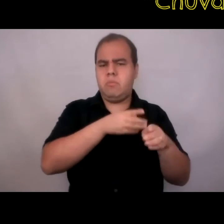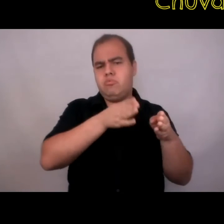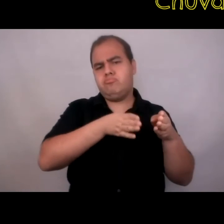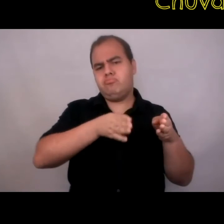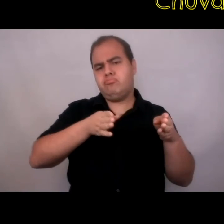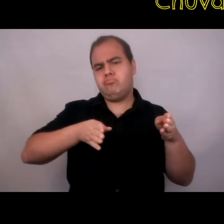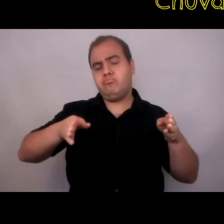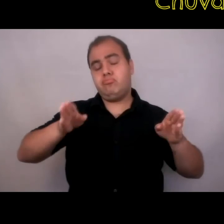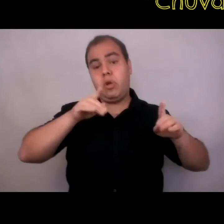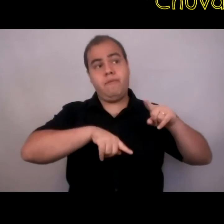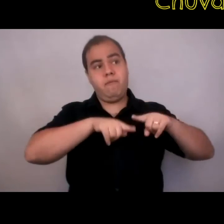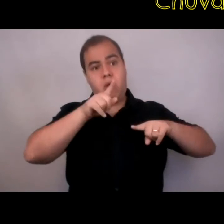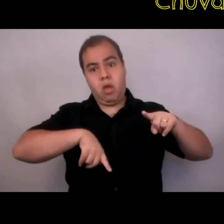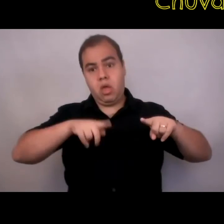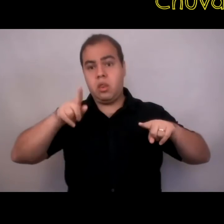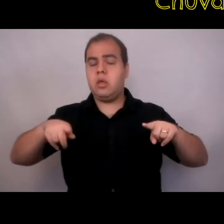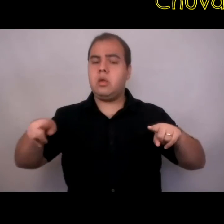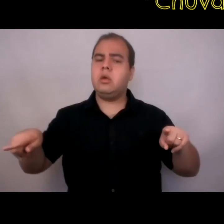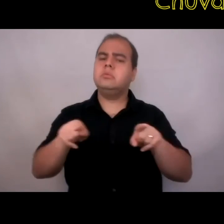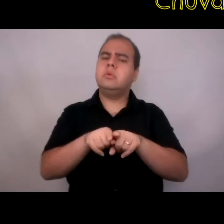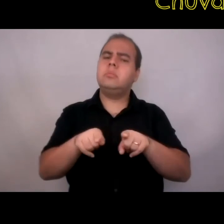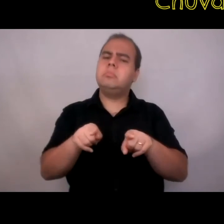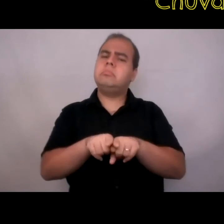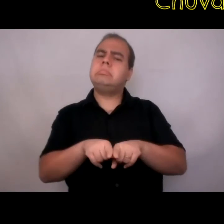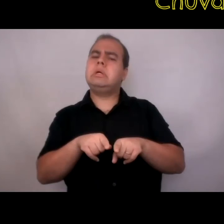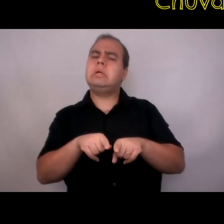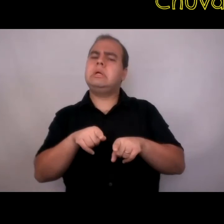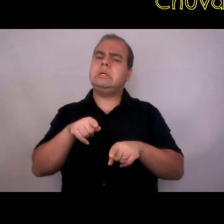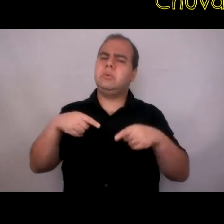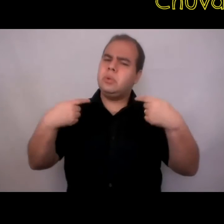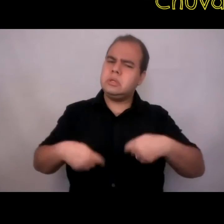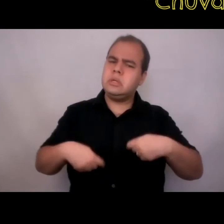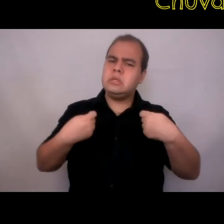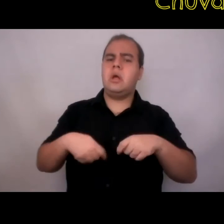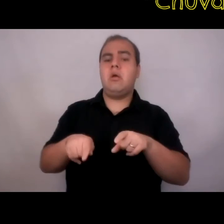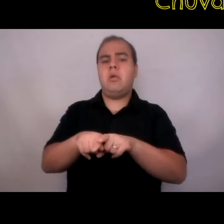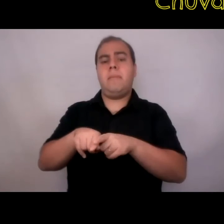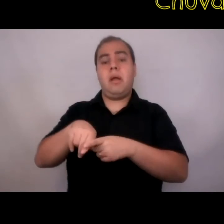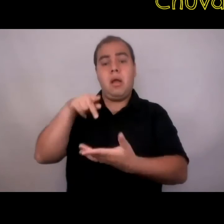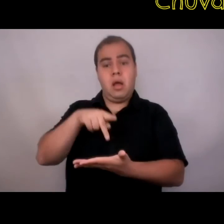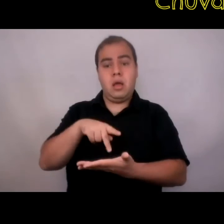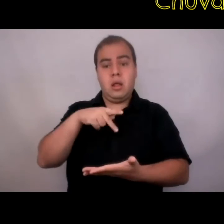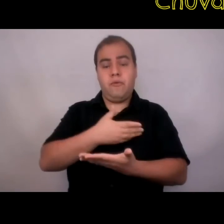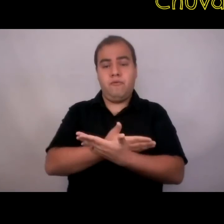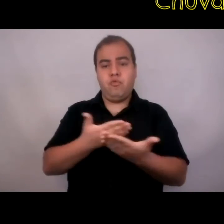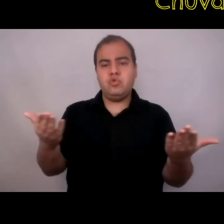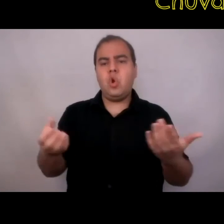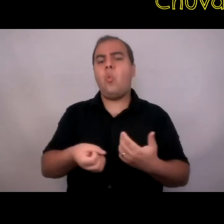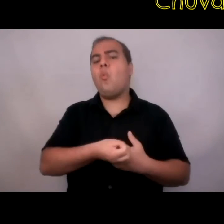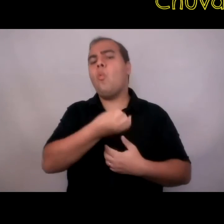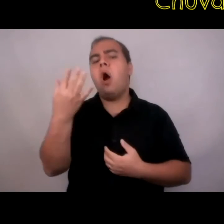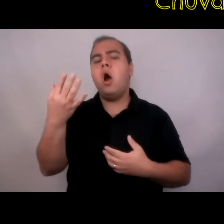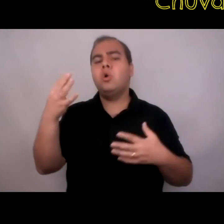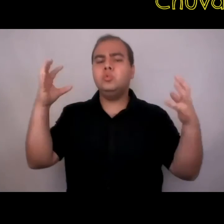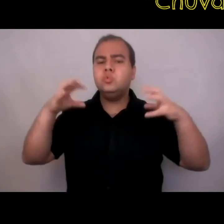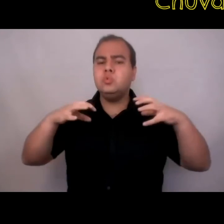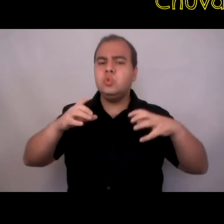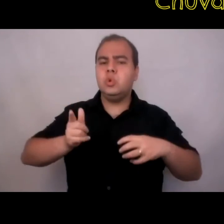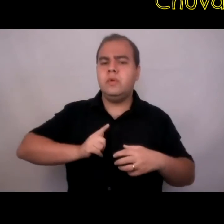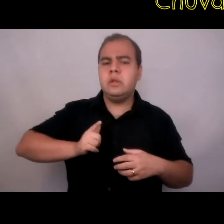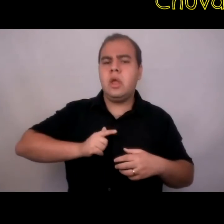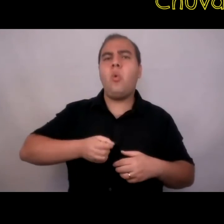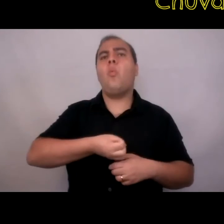varia em absoluto de acordo com a necessidade, com a realidade de vocês, né? Quanto de chuva que entra, quanto de sólido